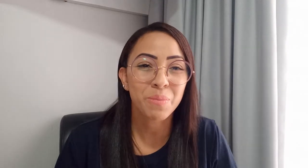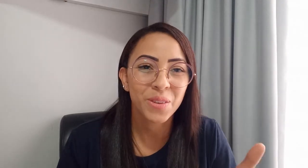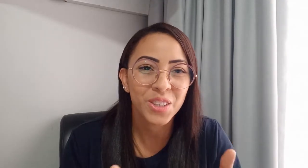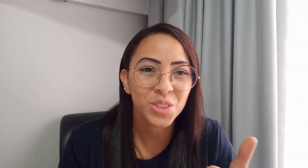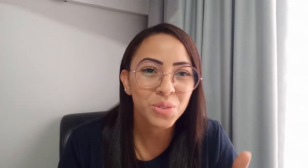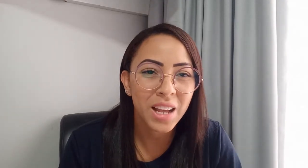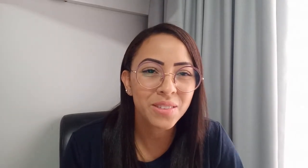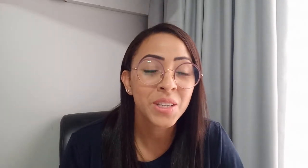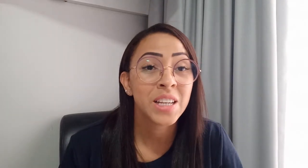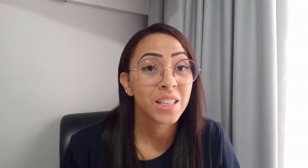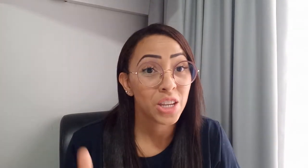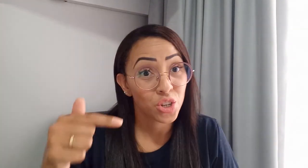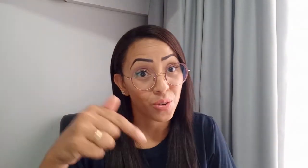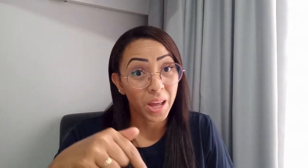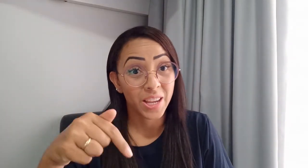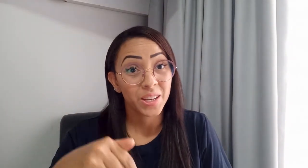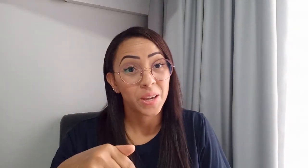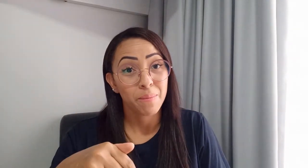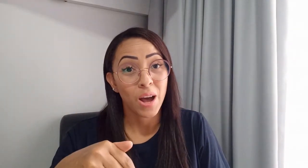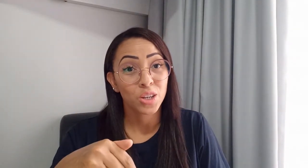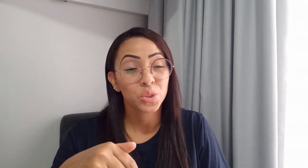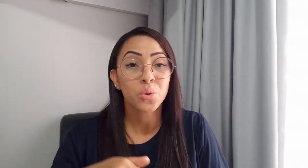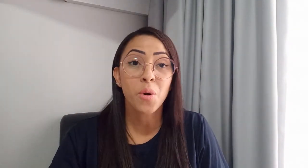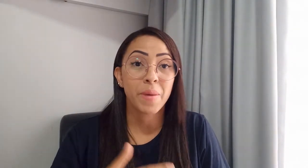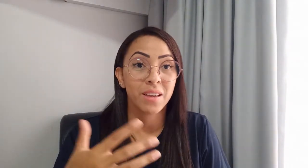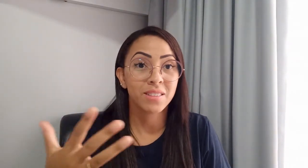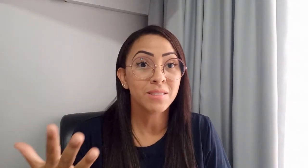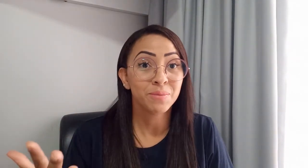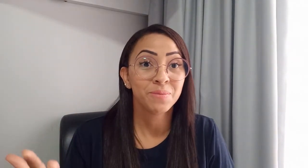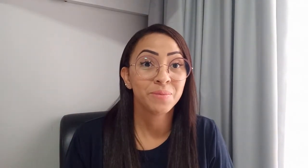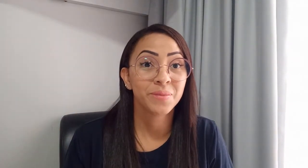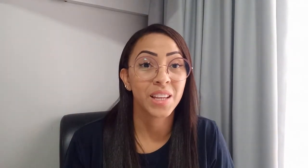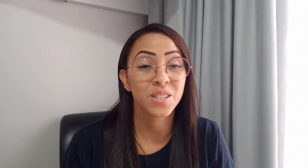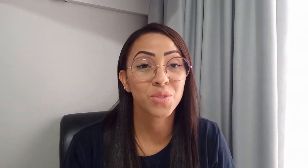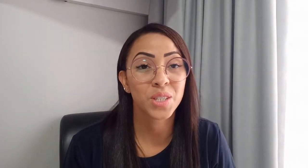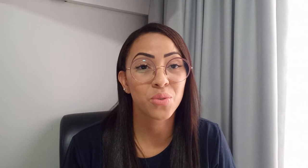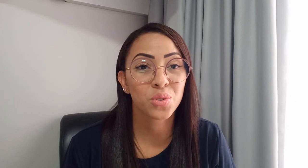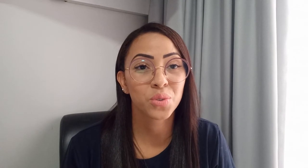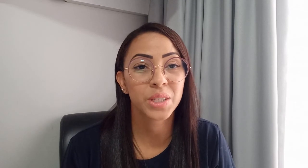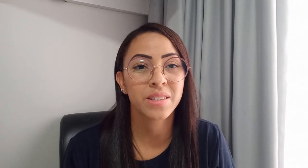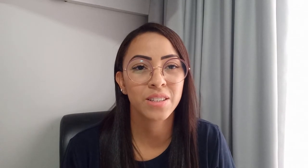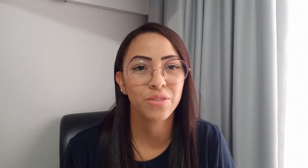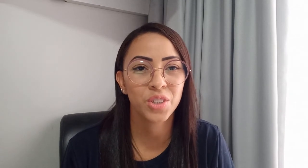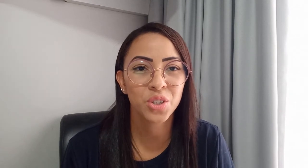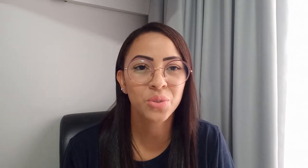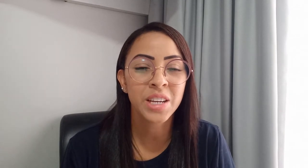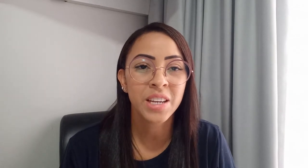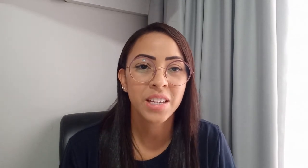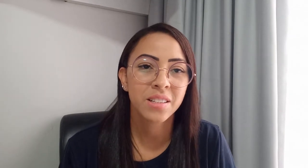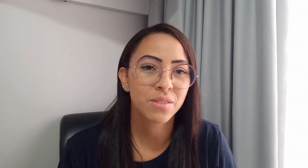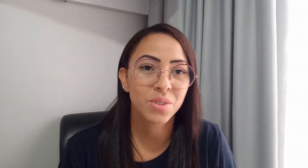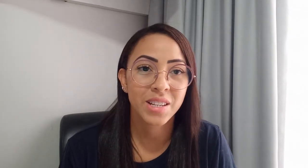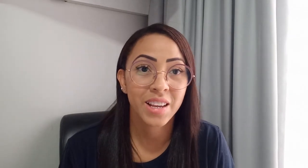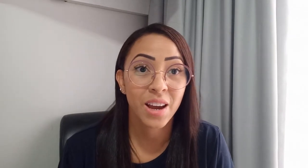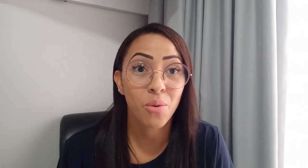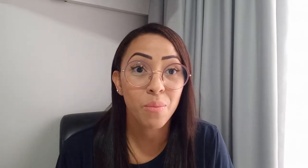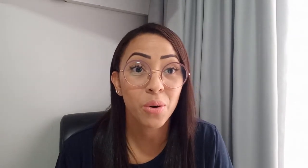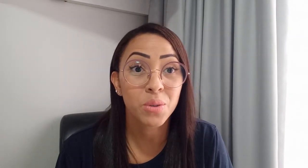ter ajudado. Deixa um like aqui embaixo, comenta, né, se você gostou desse vídeo. E se você quer alguma outra